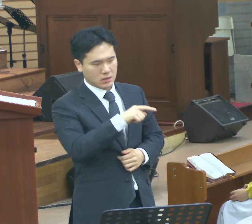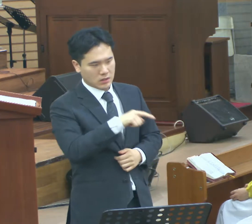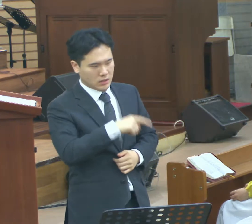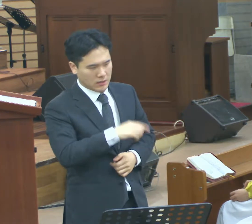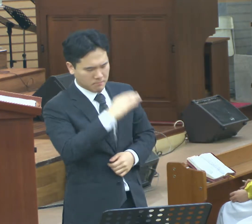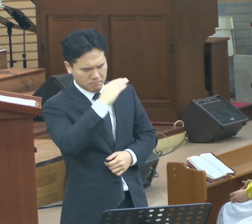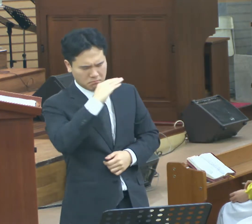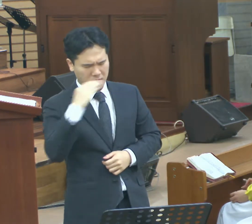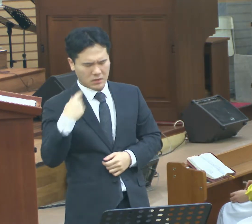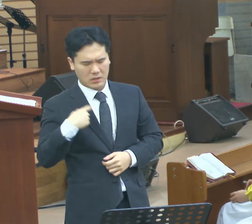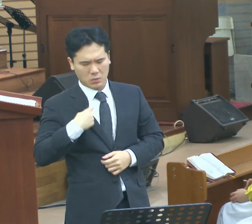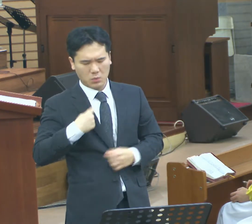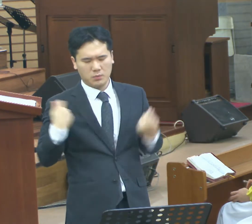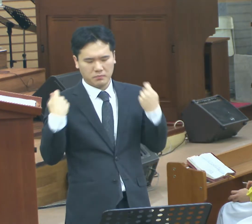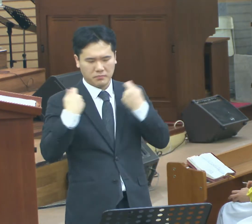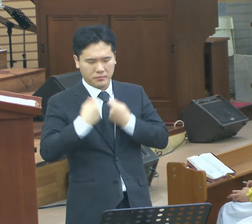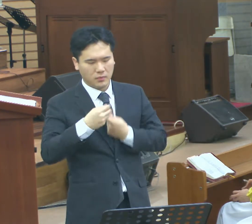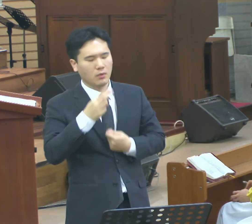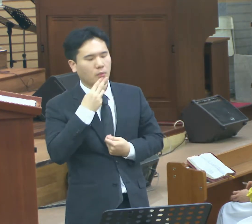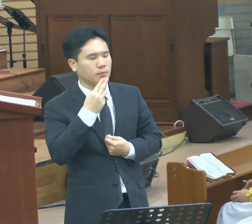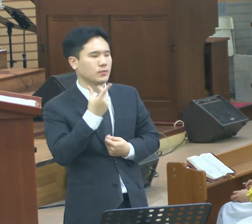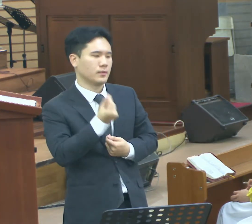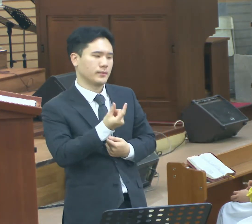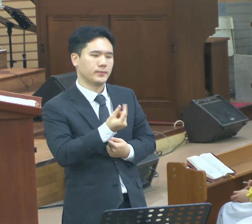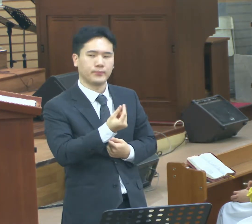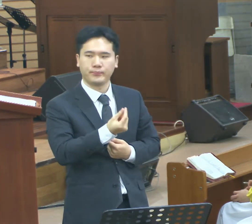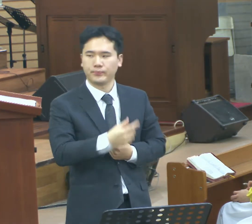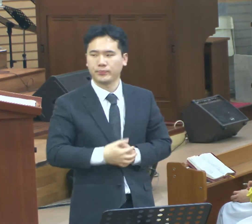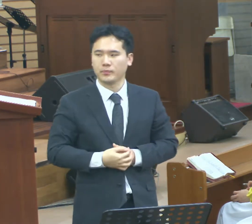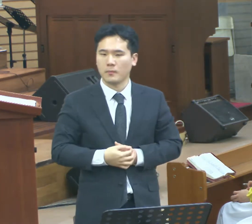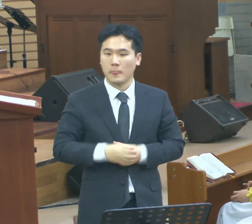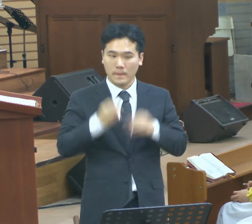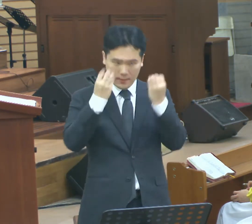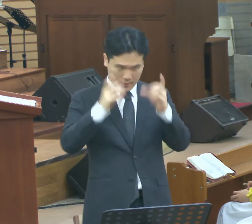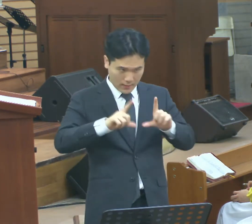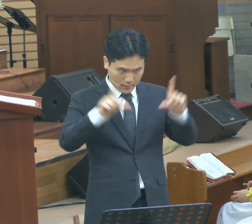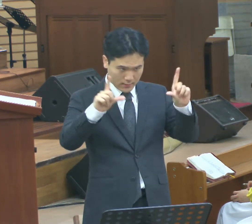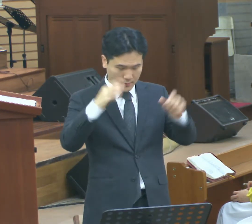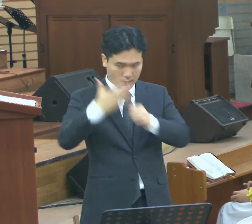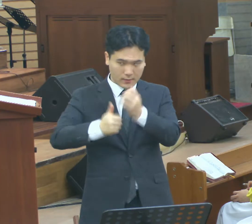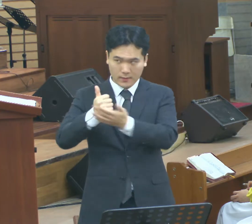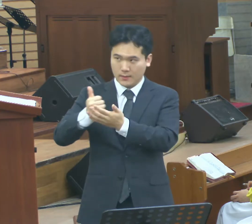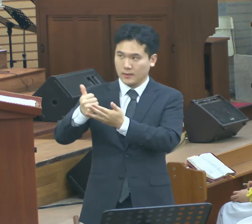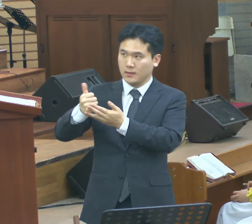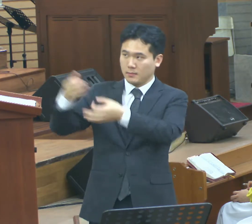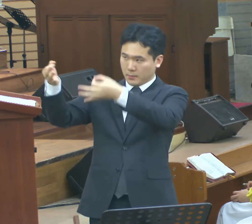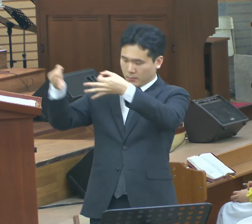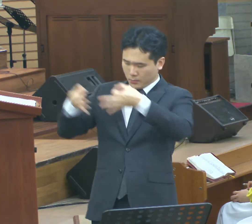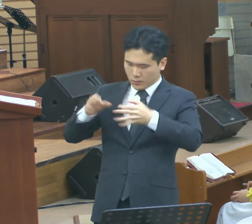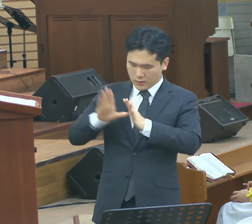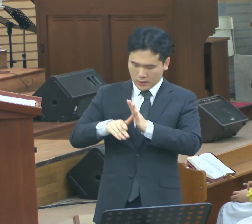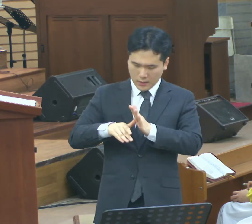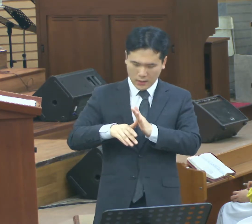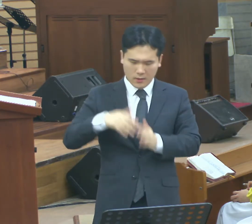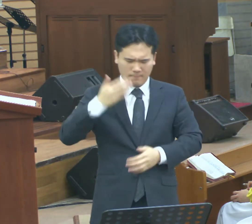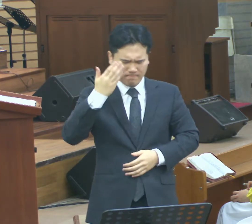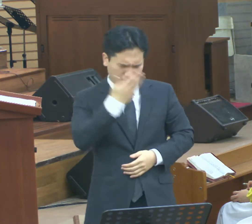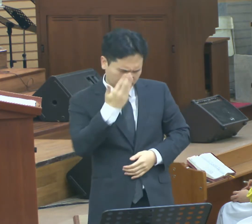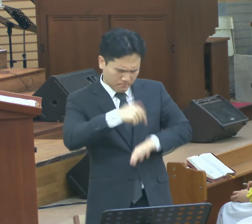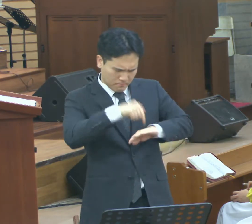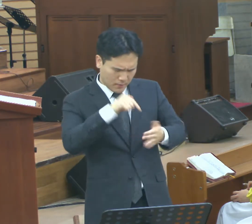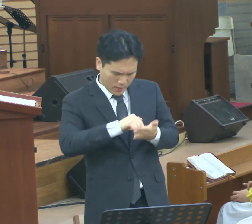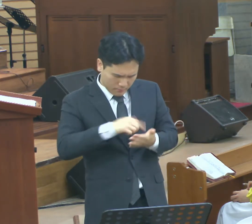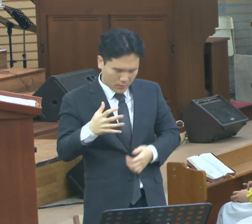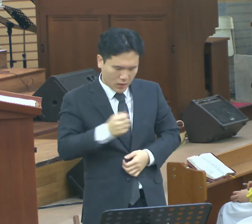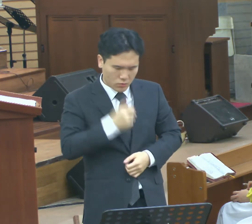것을 보여주는 거예요. 새해에는 하나님 보시기에 더 좋은 내면의 모습을 가지고 하나님을 높이시기를